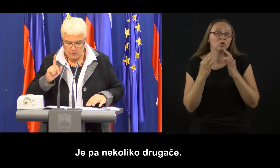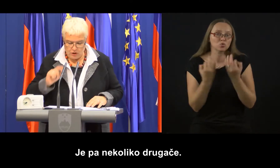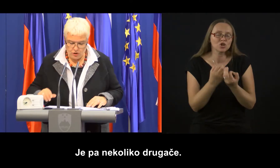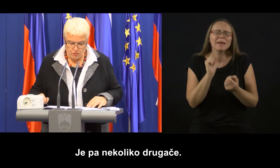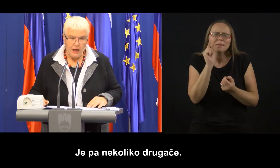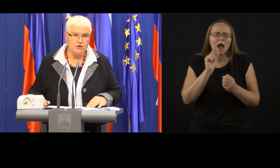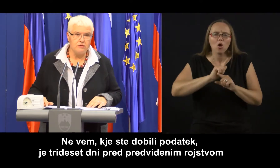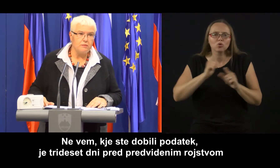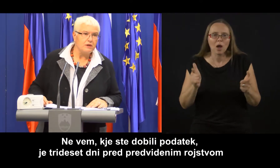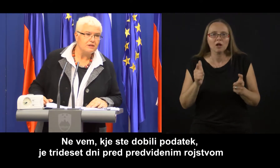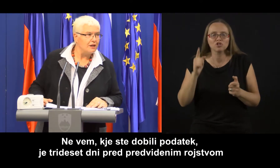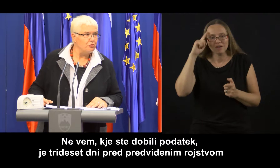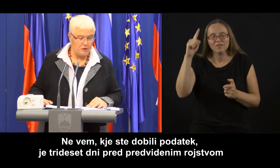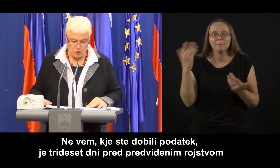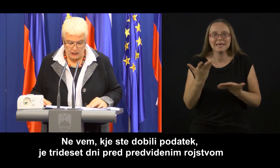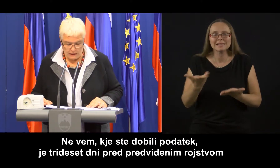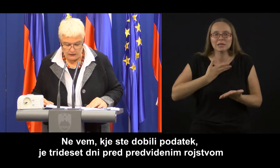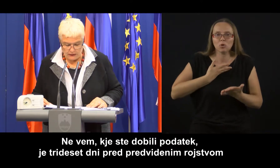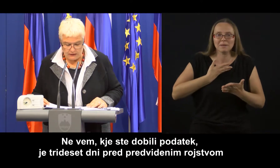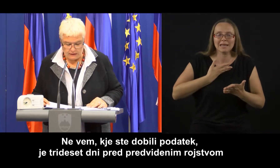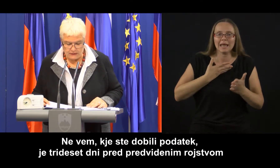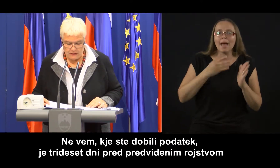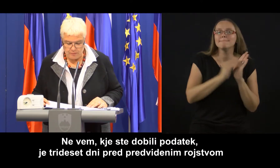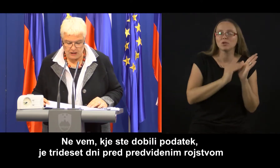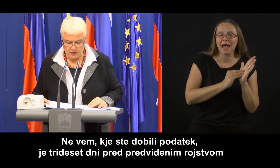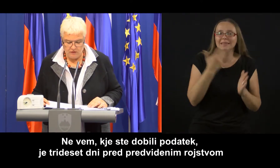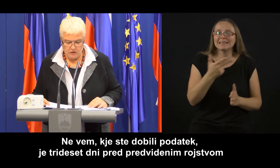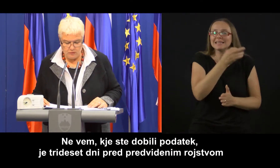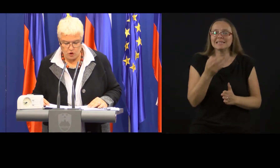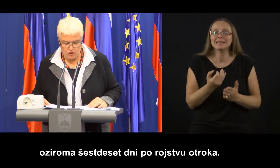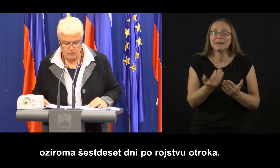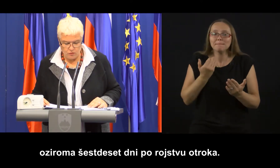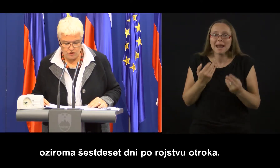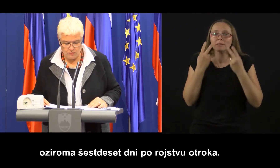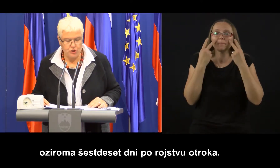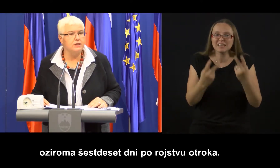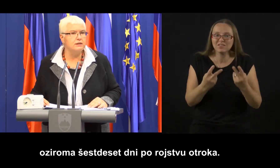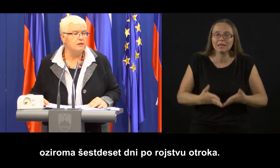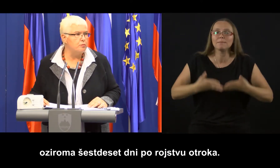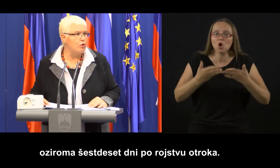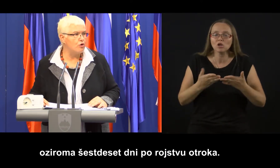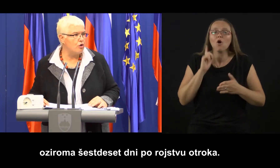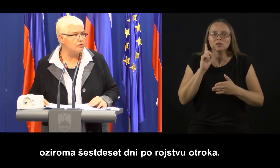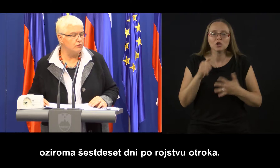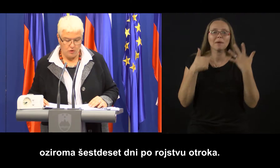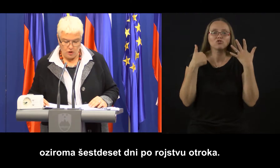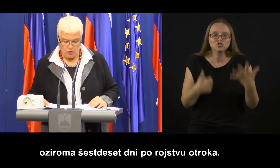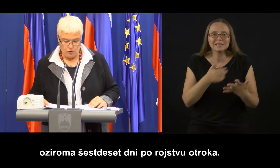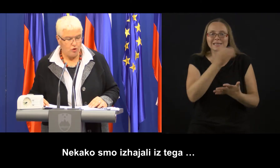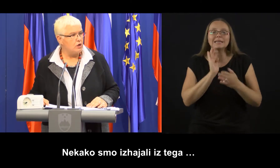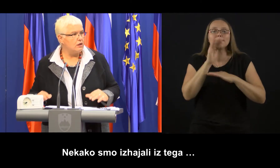Je pa mečkan drugač, ne vem, kje ste dobili podatek, je 30 dni pred predvidenim rojstvom oziroma 60 dni po